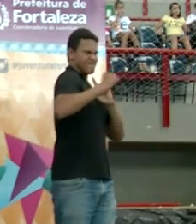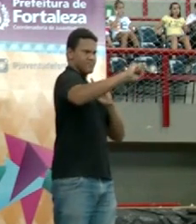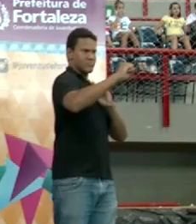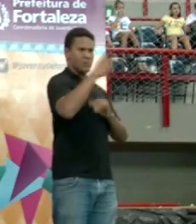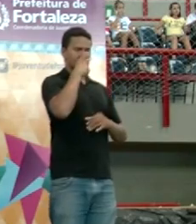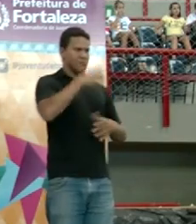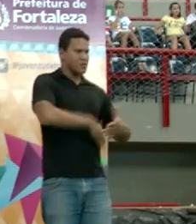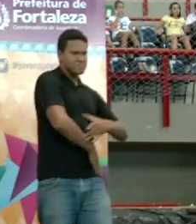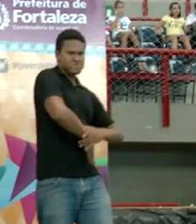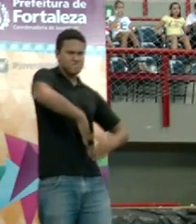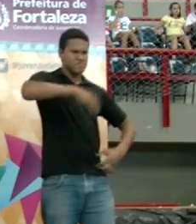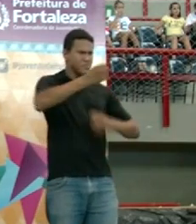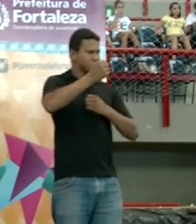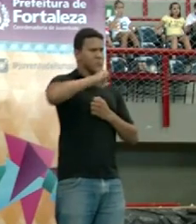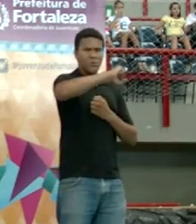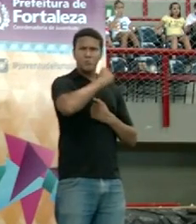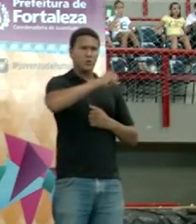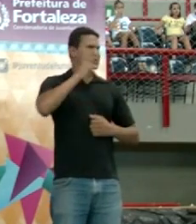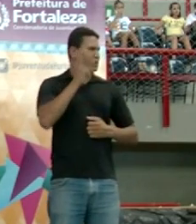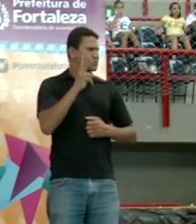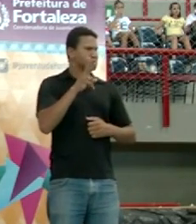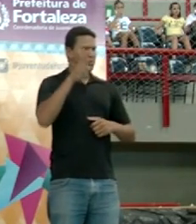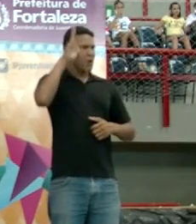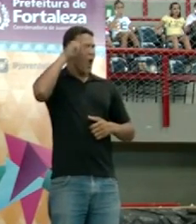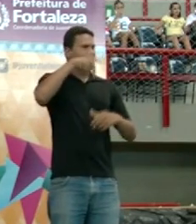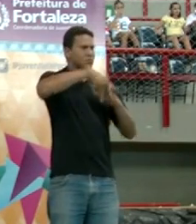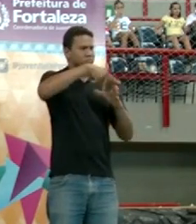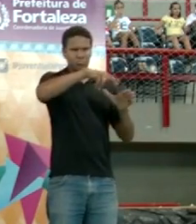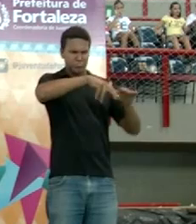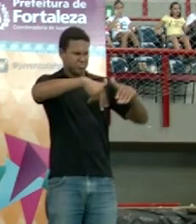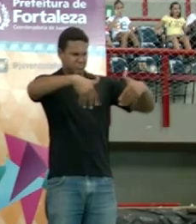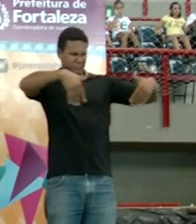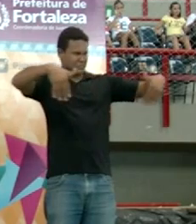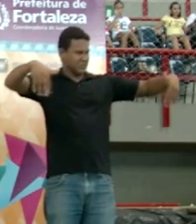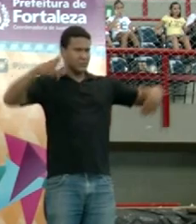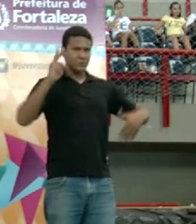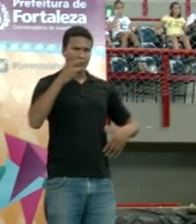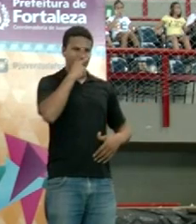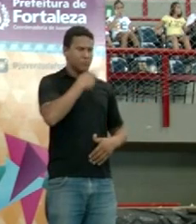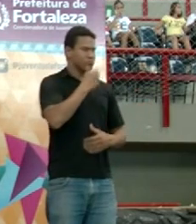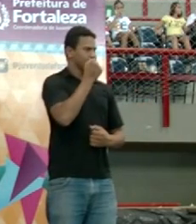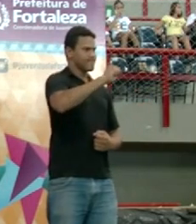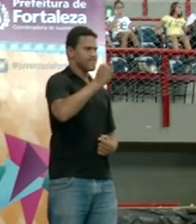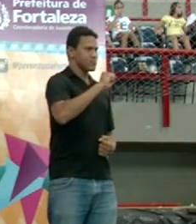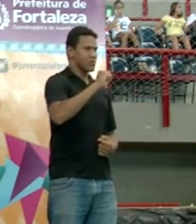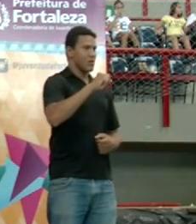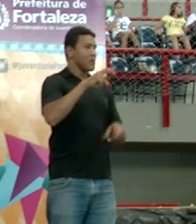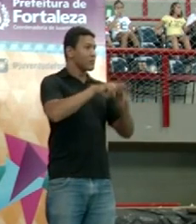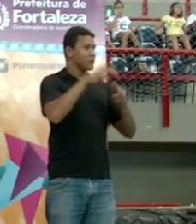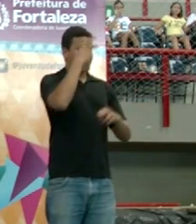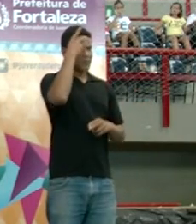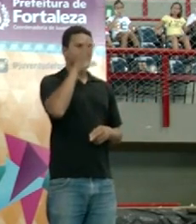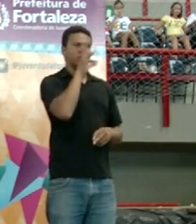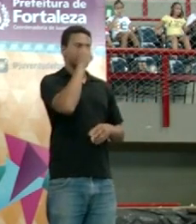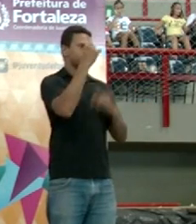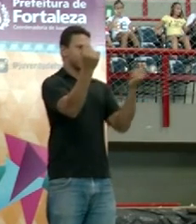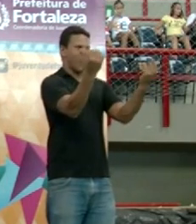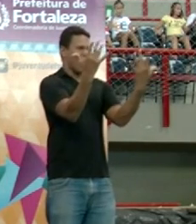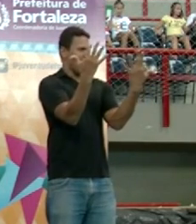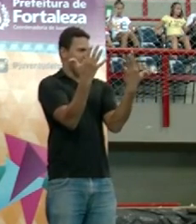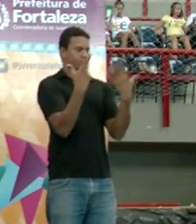mais invasões bárbaras. O fato das invasões bárbaras diminuírem, provocou um